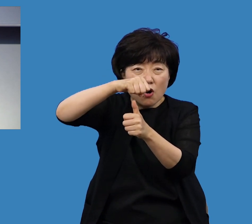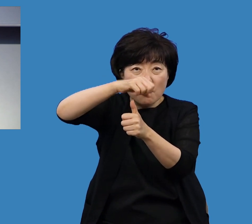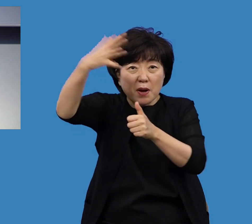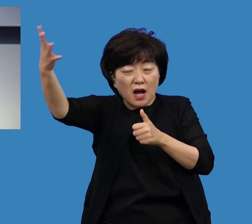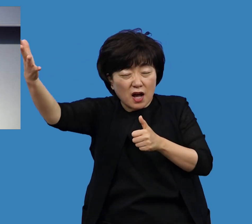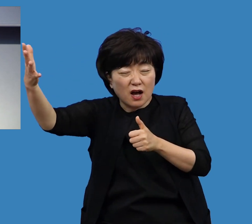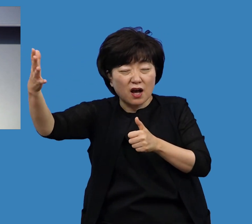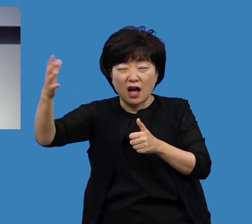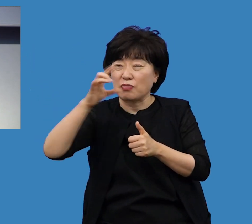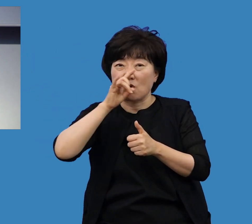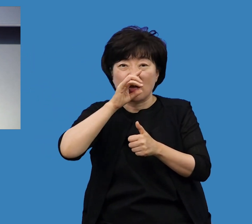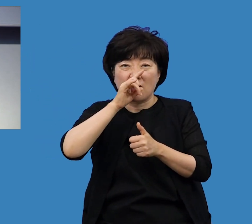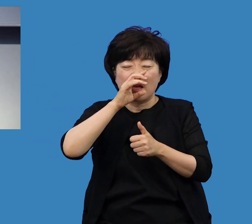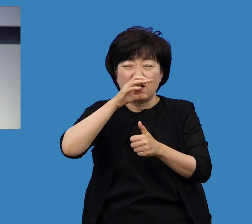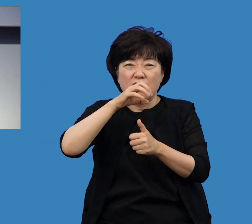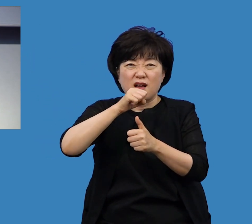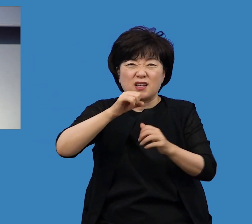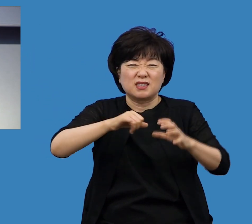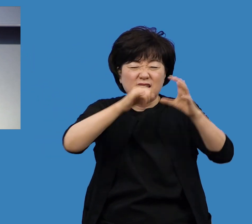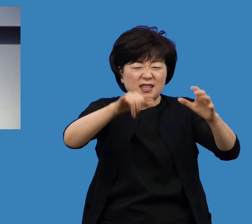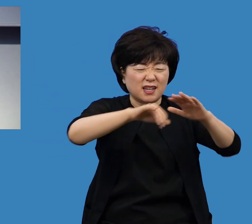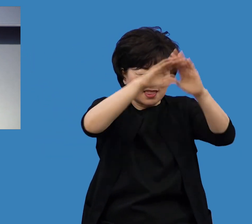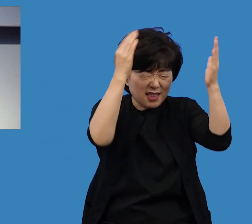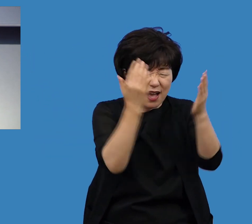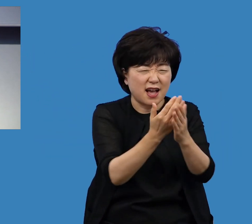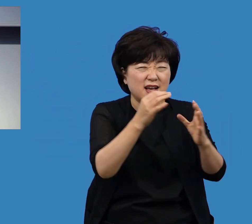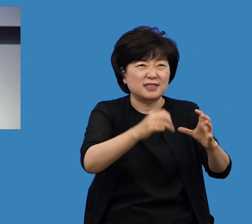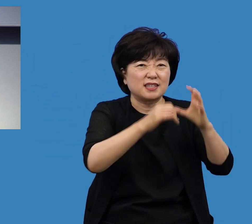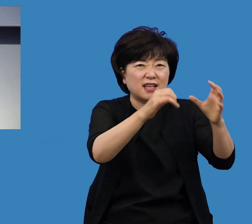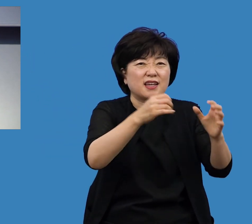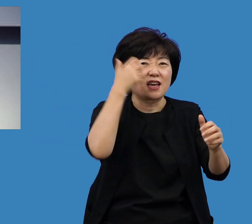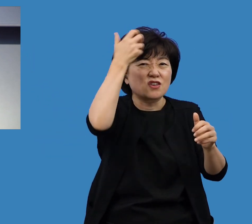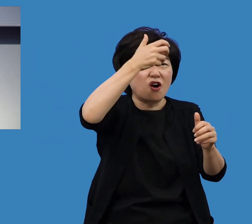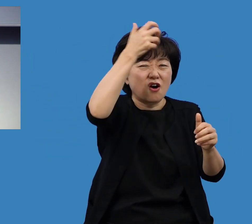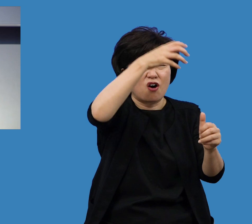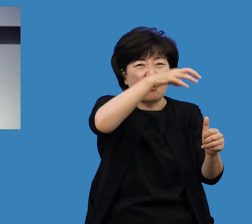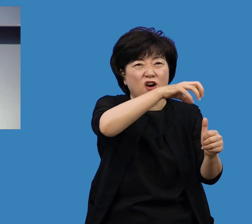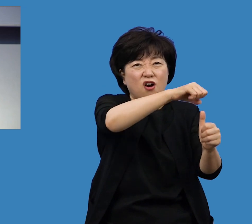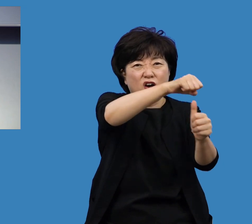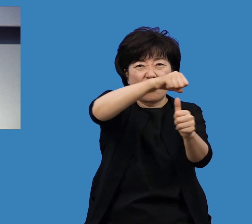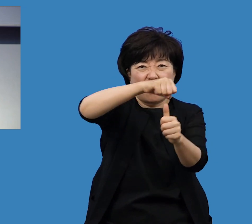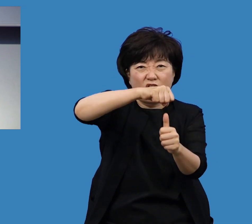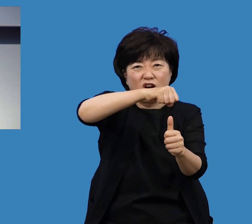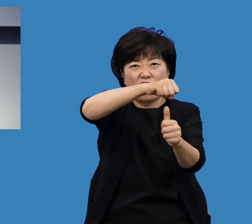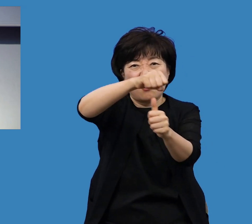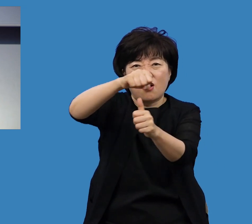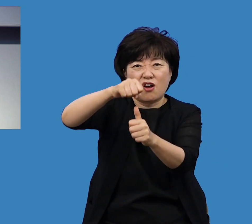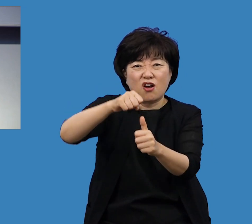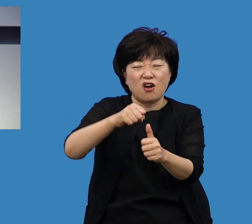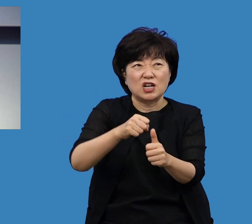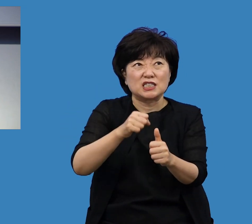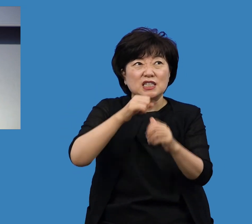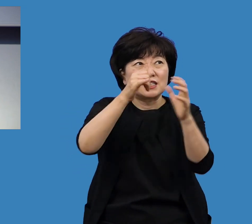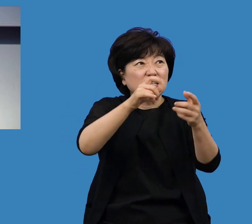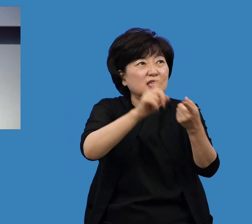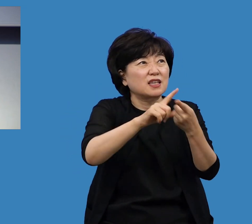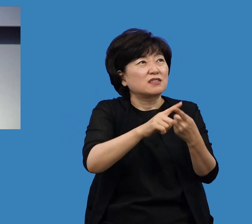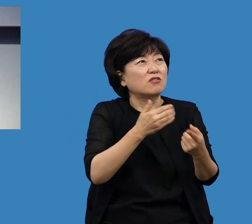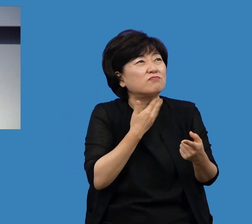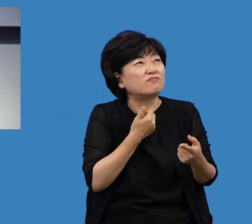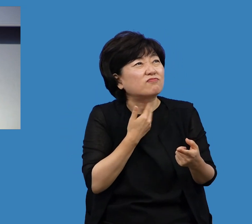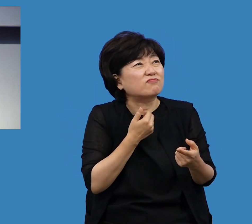세상의 영인데, 사방의 세상을 향한 갈망을 일으키는 것 투성인데, 그러지 않아요, 여러분?